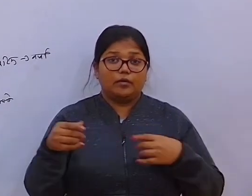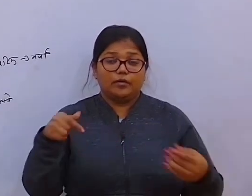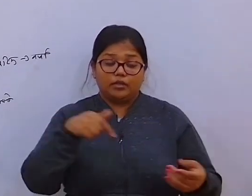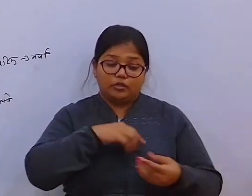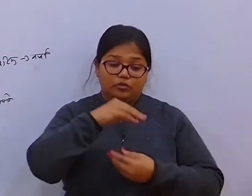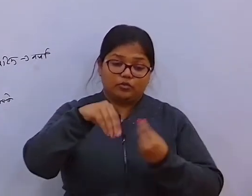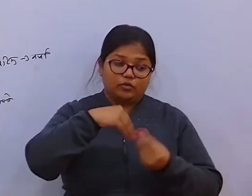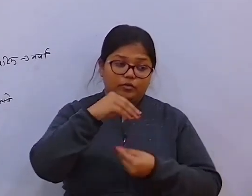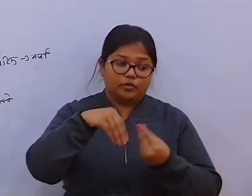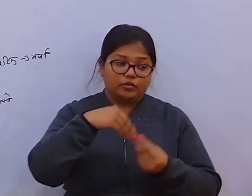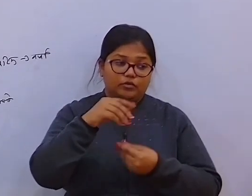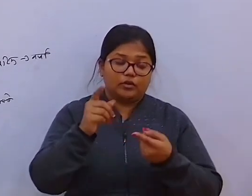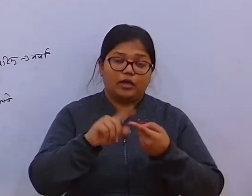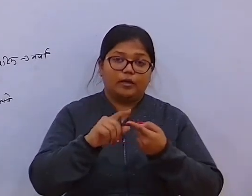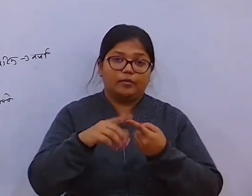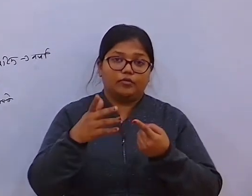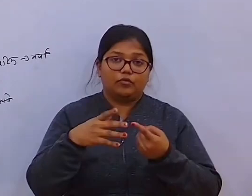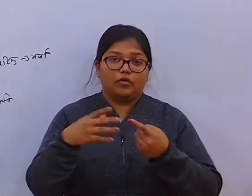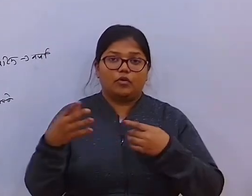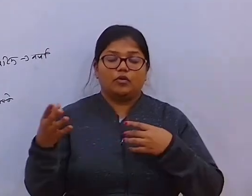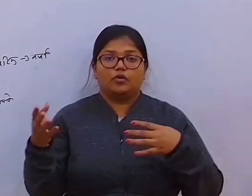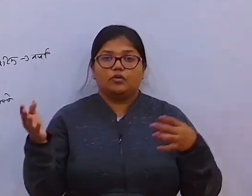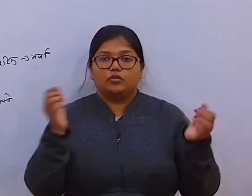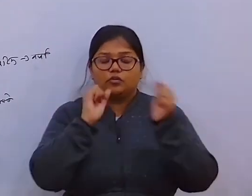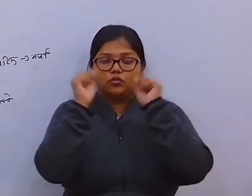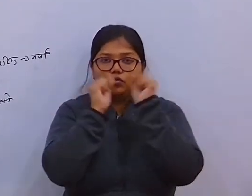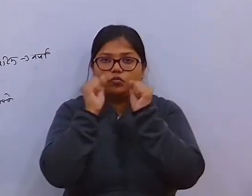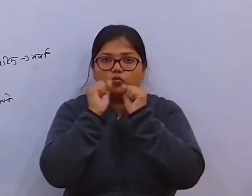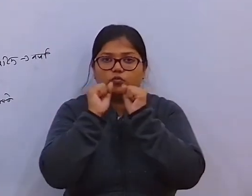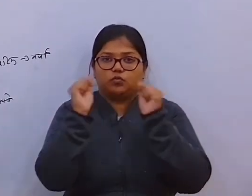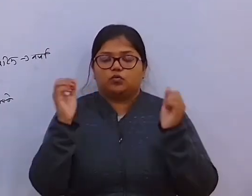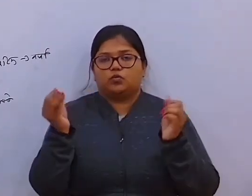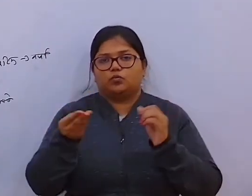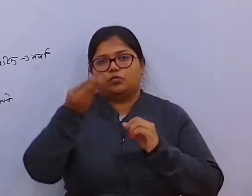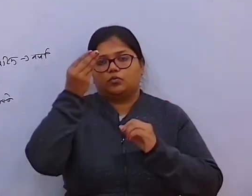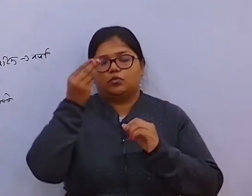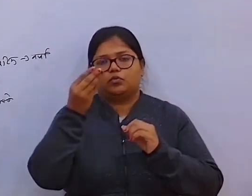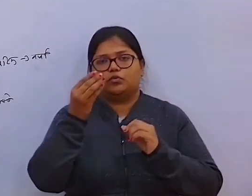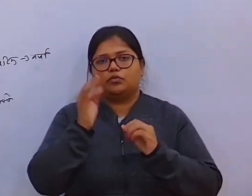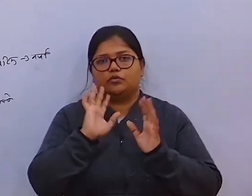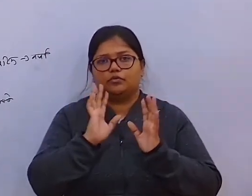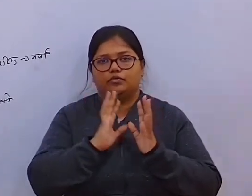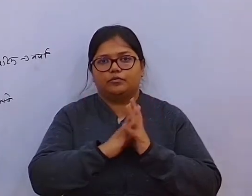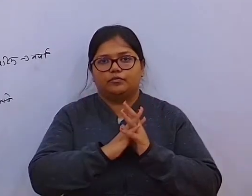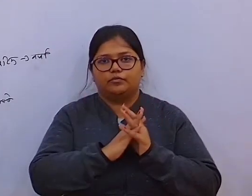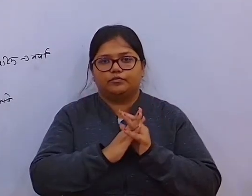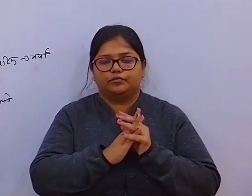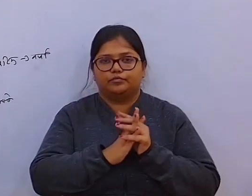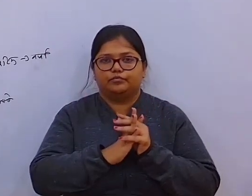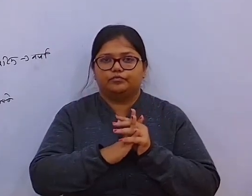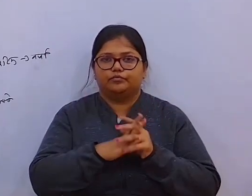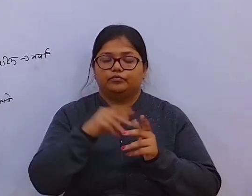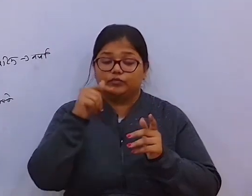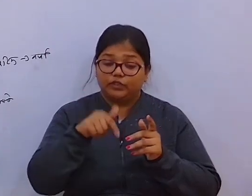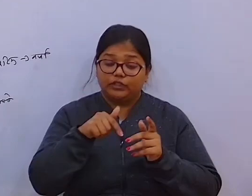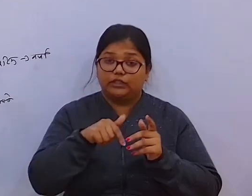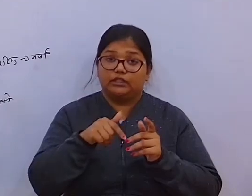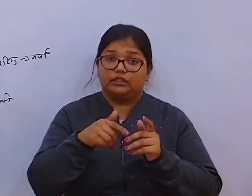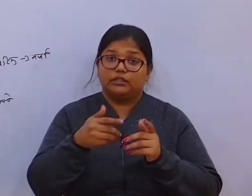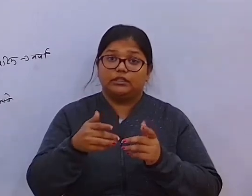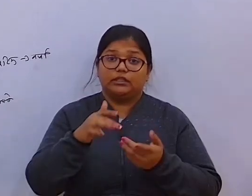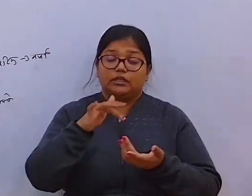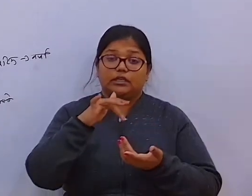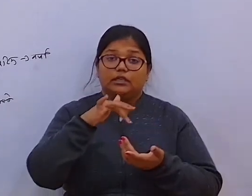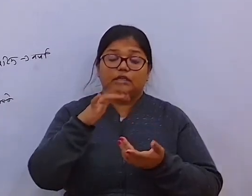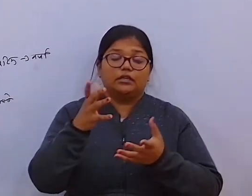है। ठीक, इतना समझ में आया, तो यही जो क्रियाएं हैं वो क्या है, एक क्षेत्र निर्मित करती है और इसी क्षेत्र